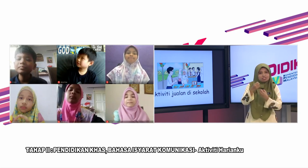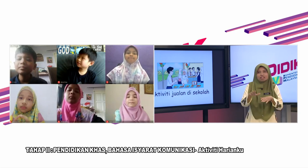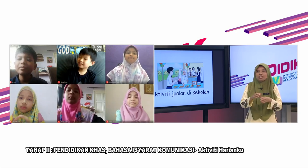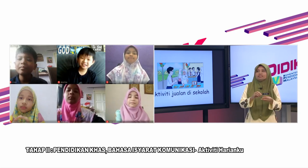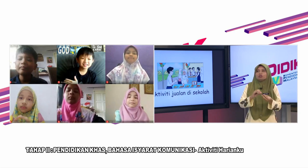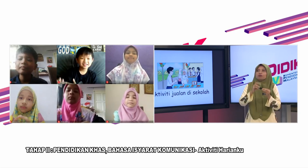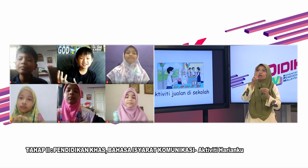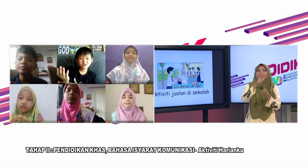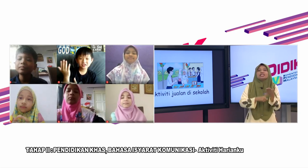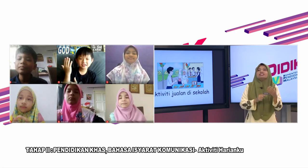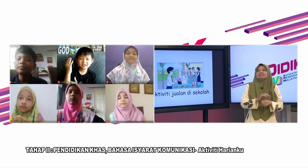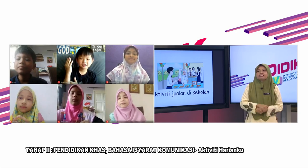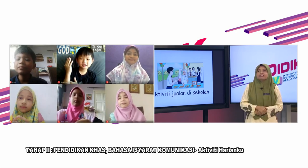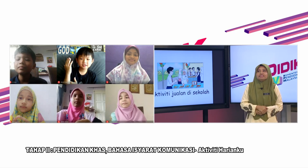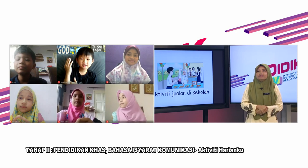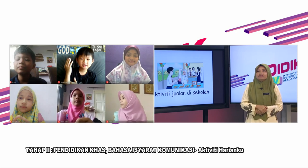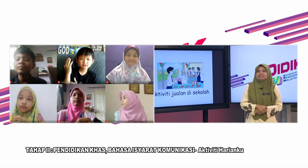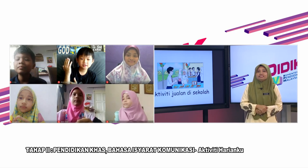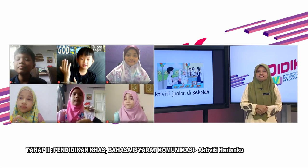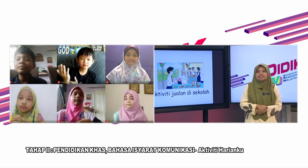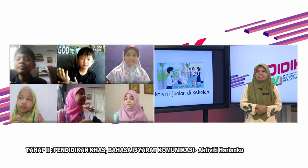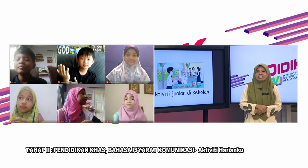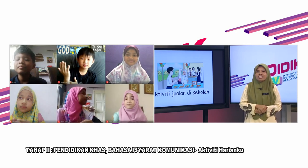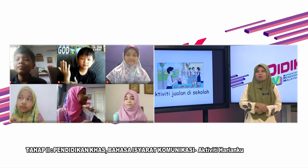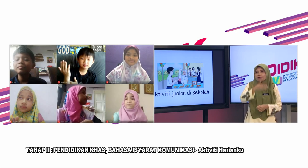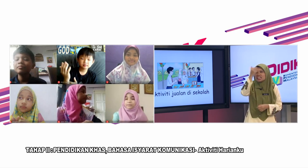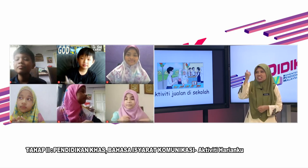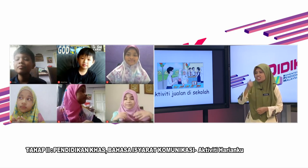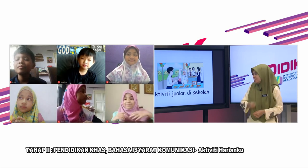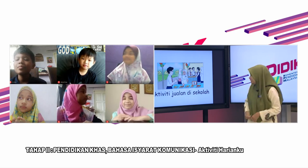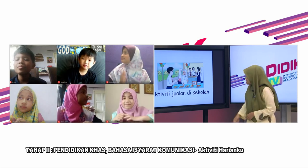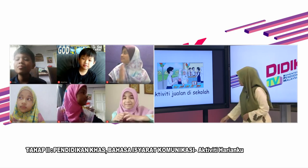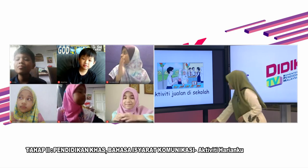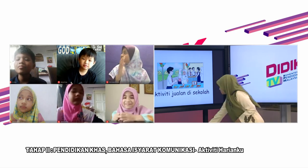Pagi sudah. Nombor dua apa? Dia tak ingat kot. Lupa ke?